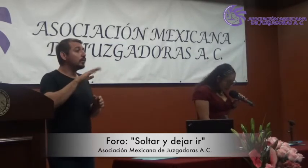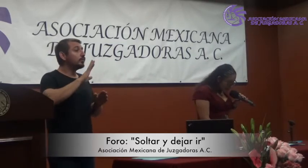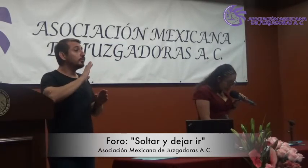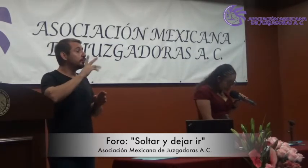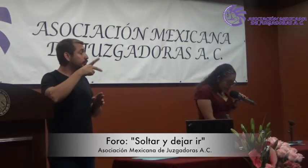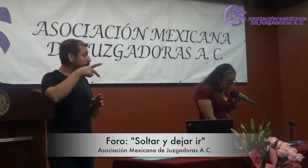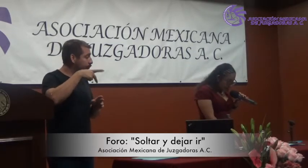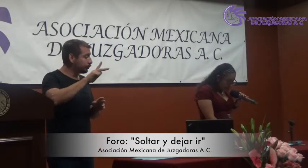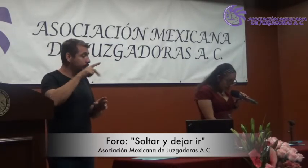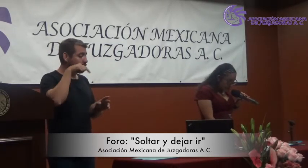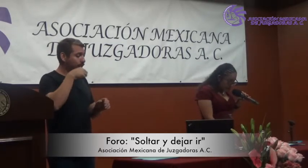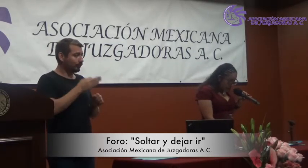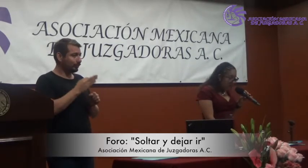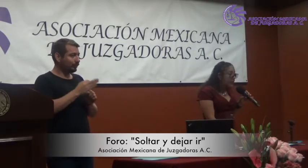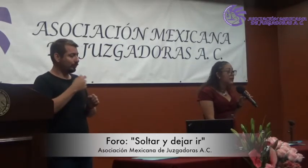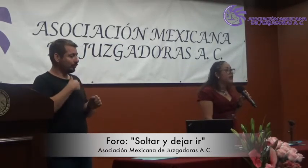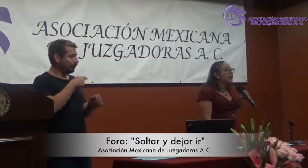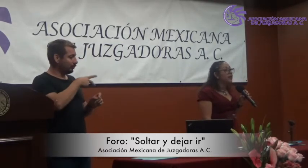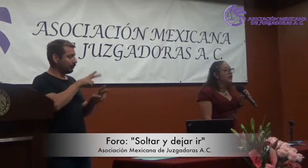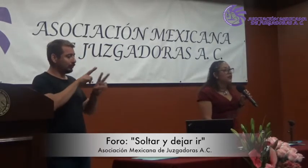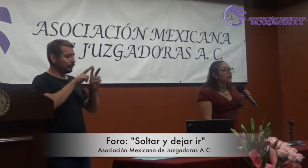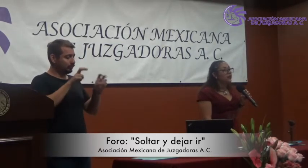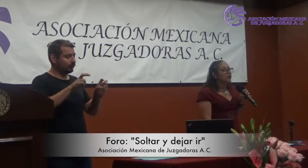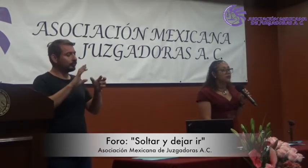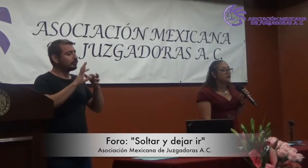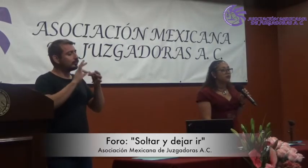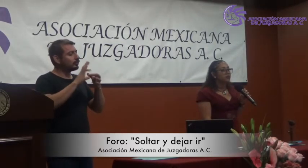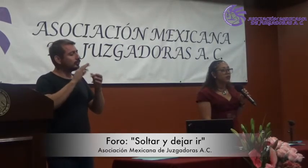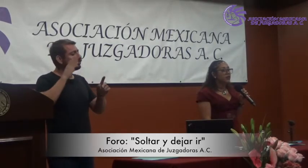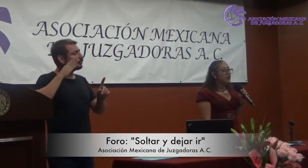finalidad de este tema es precisamente que